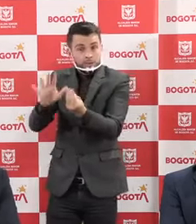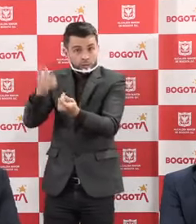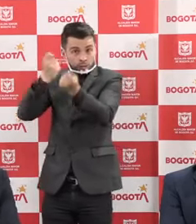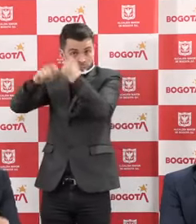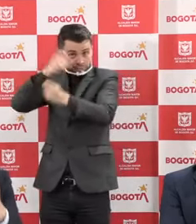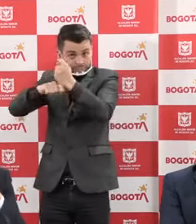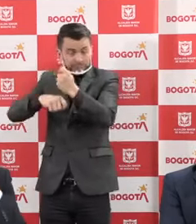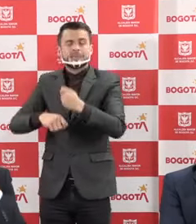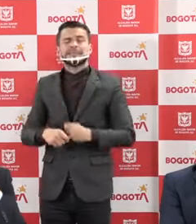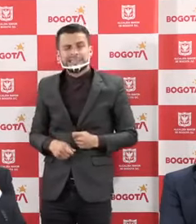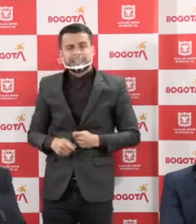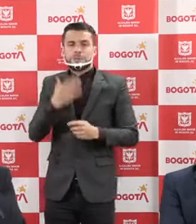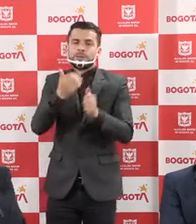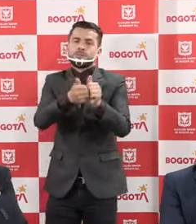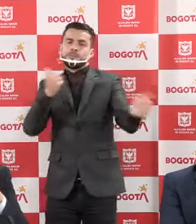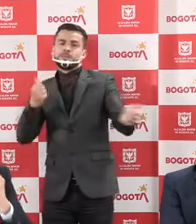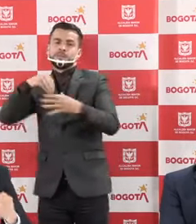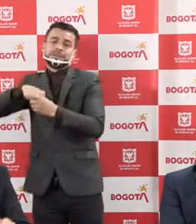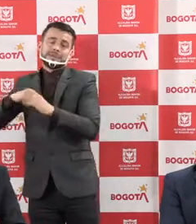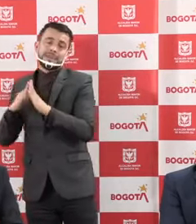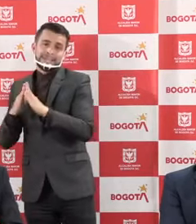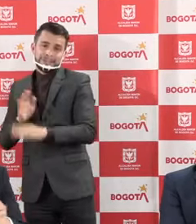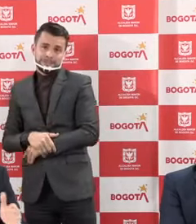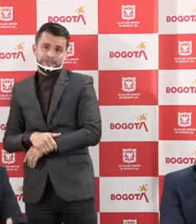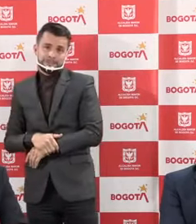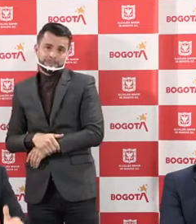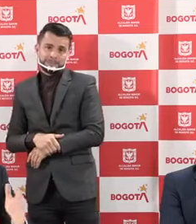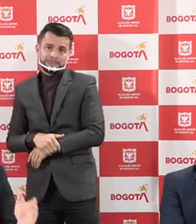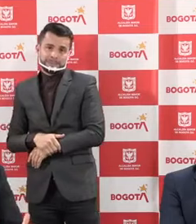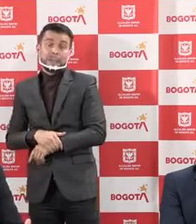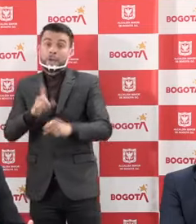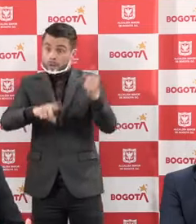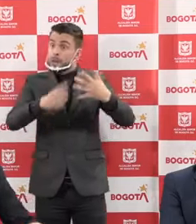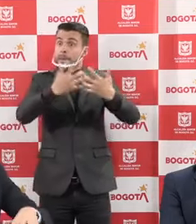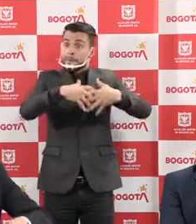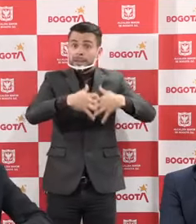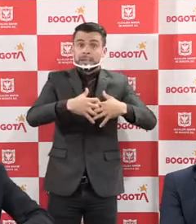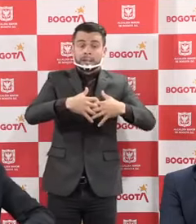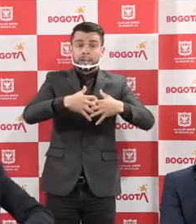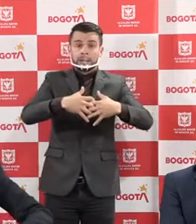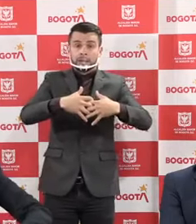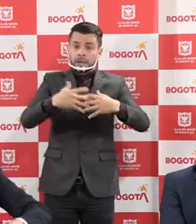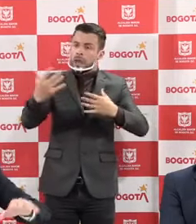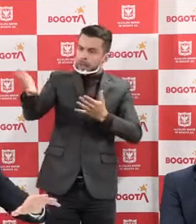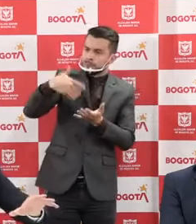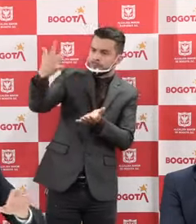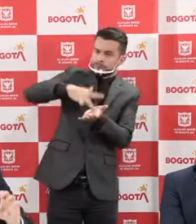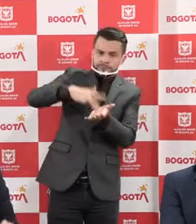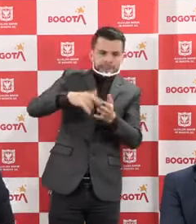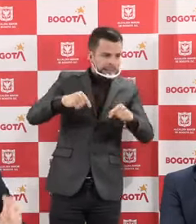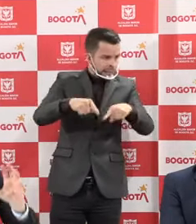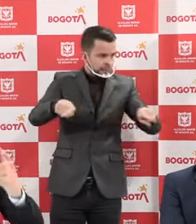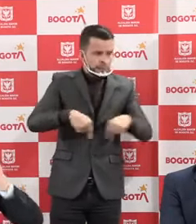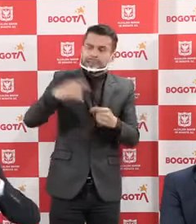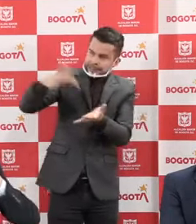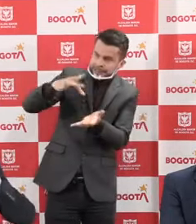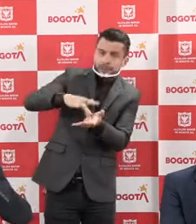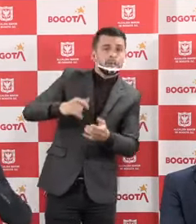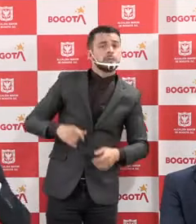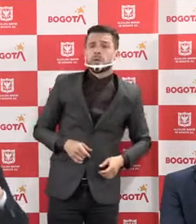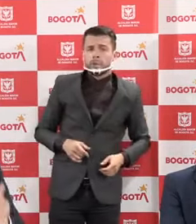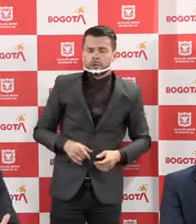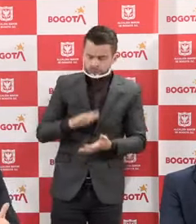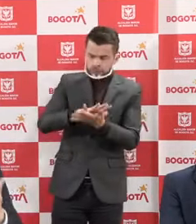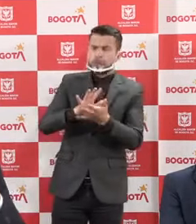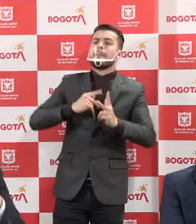empresas de bp hoy contact center han mandado decenas cientos de trabajadores de sus empresas a trabajar desde casa les ponen el equipamiento